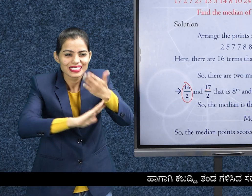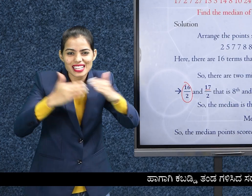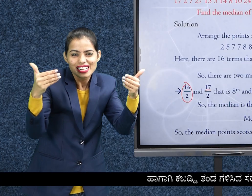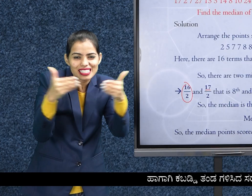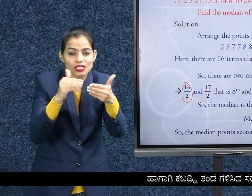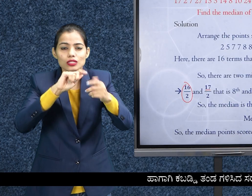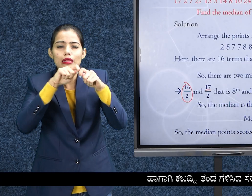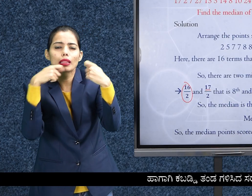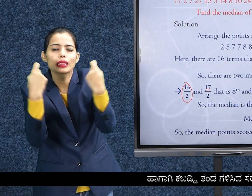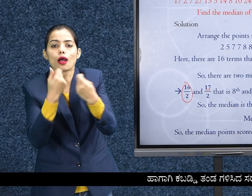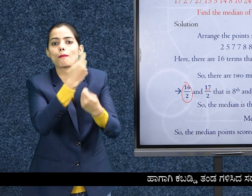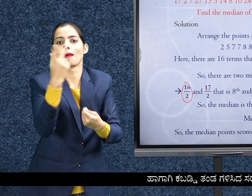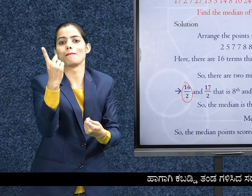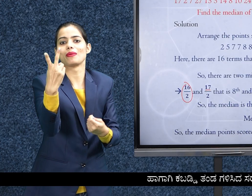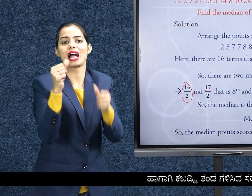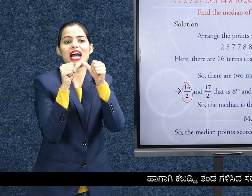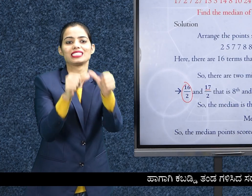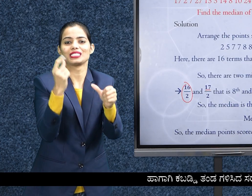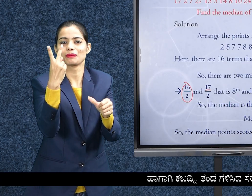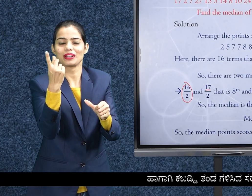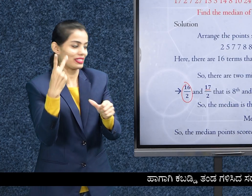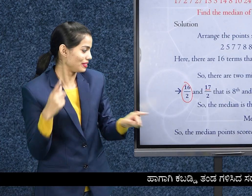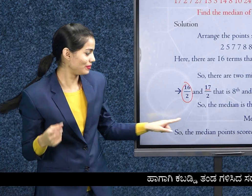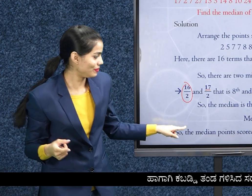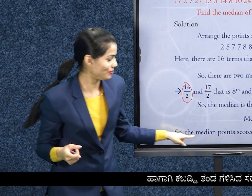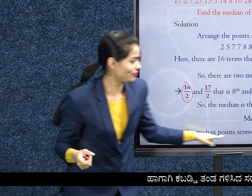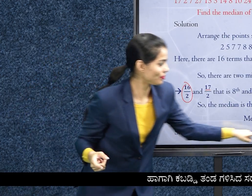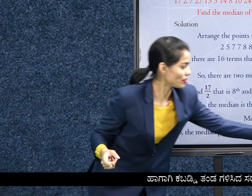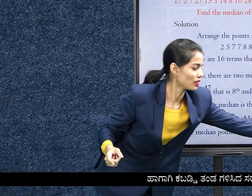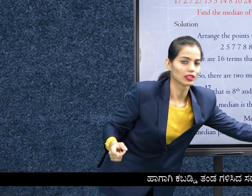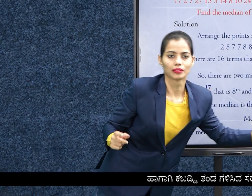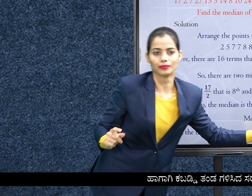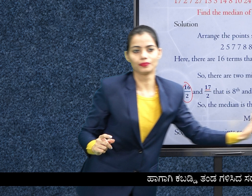ಹಾಗಾಗಿ ಕಬಡ್ಡಿ ತಂಡ ಗಳಿಸಿದ ಸರಾಸರಿ ಅಂಕ 12 ಆಗಿದೆ.